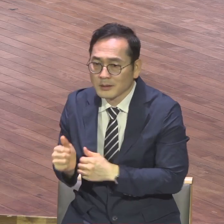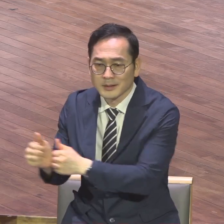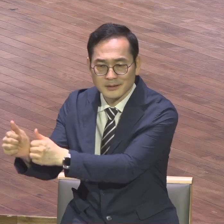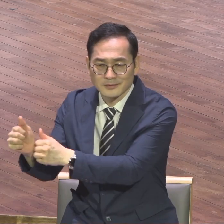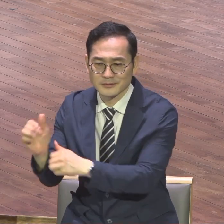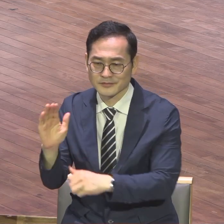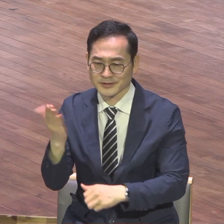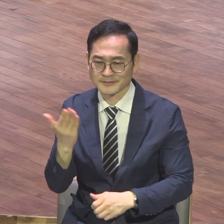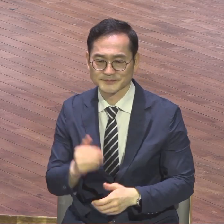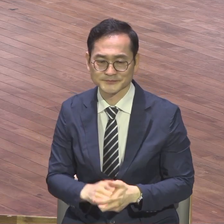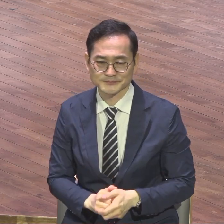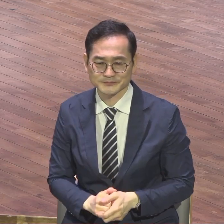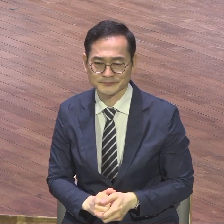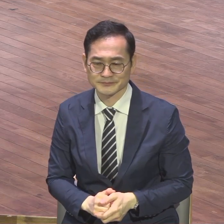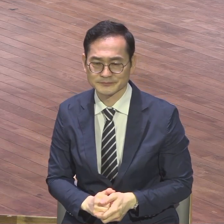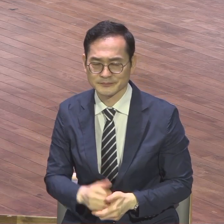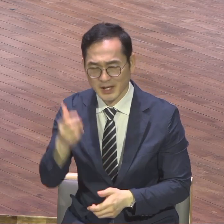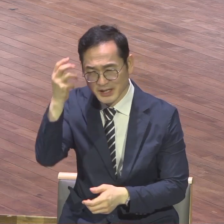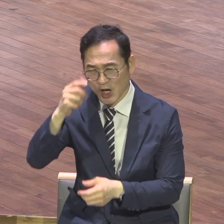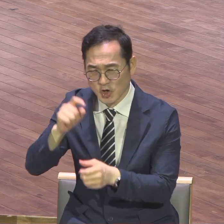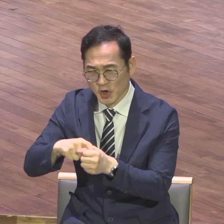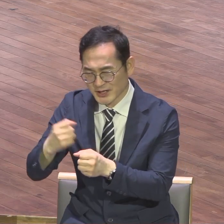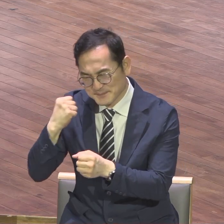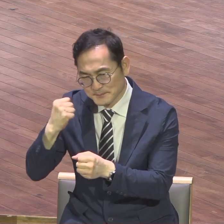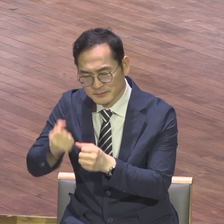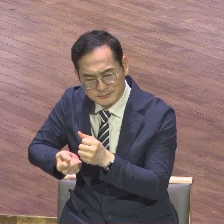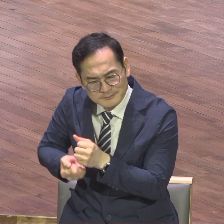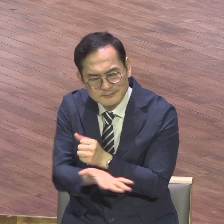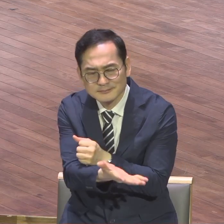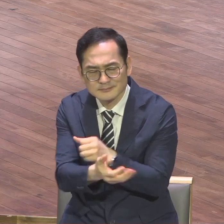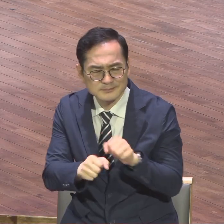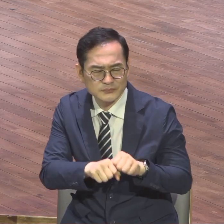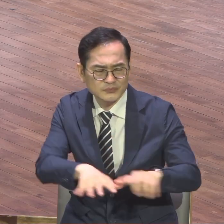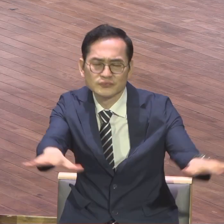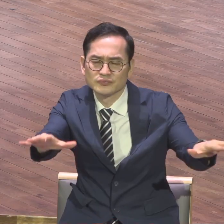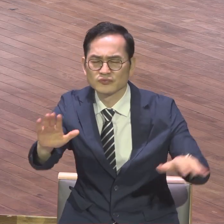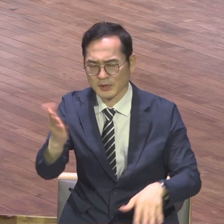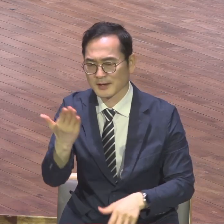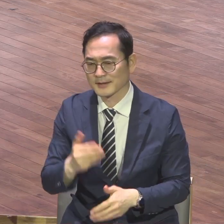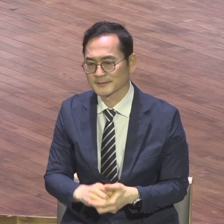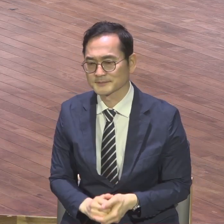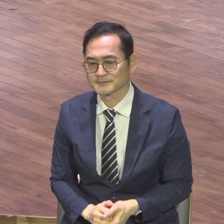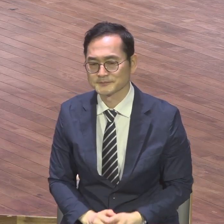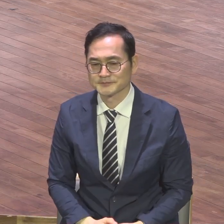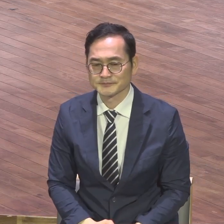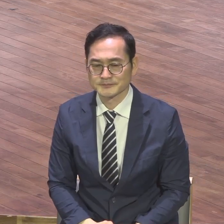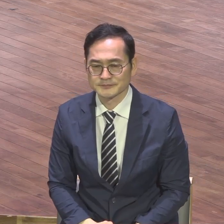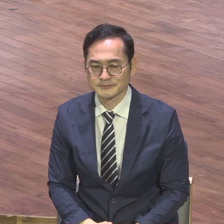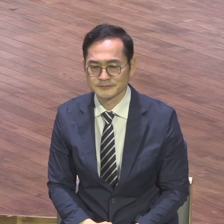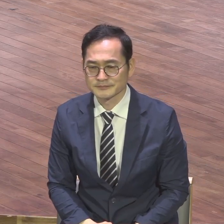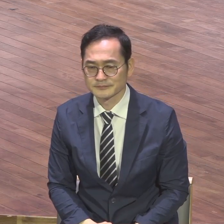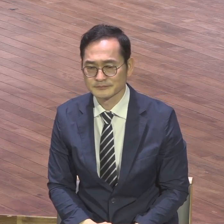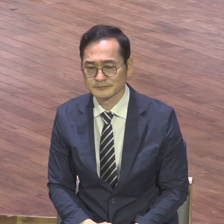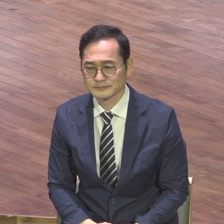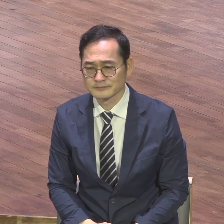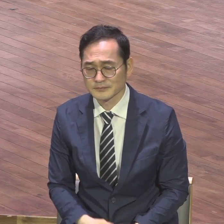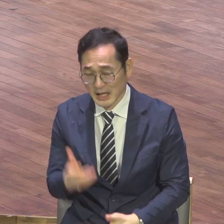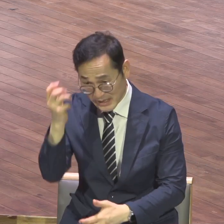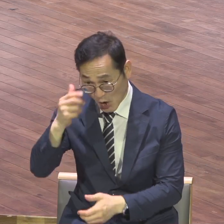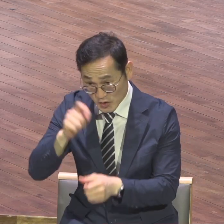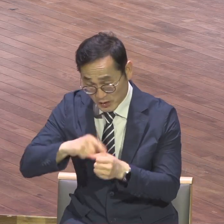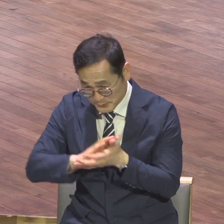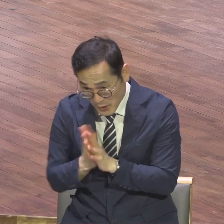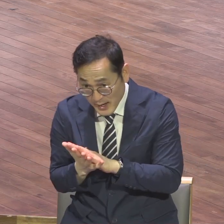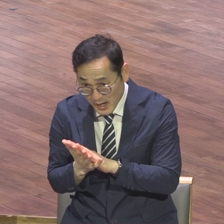그 영적 영향력이 주변으로 흘러가게 되어 있다. 영적 부흥의 물결이 일어나면 수적인 이